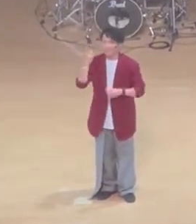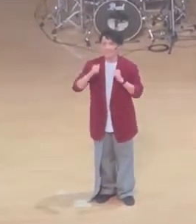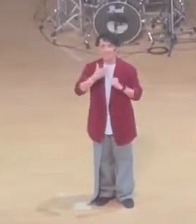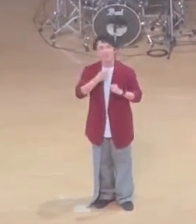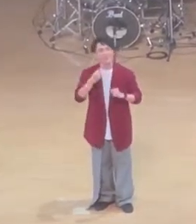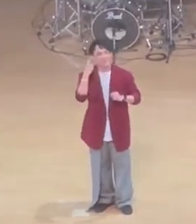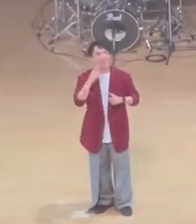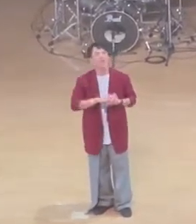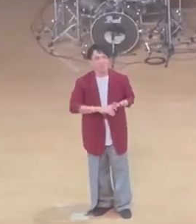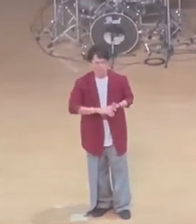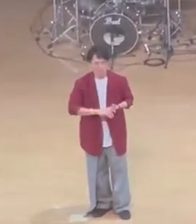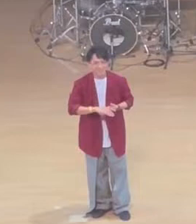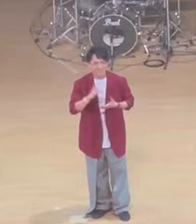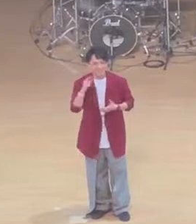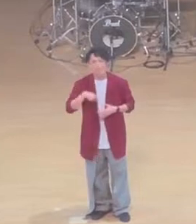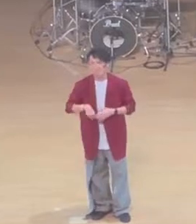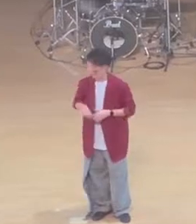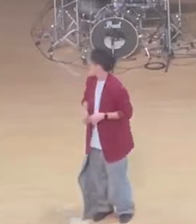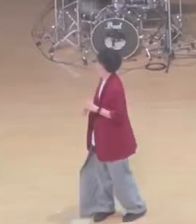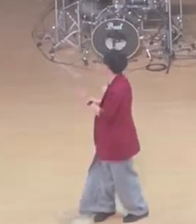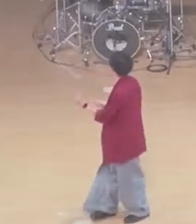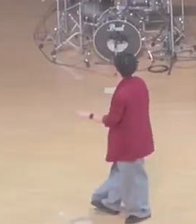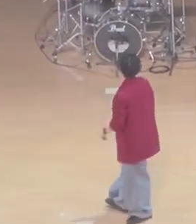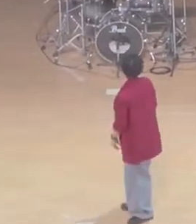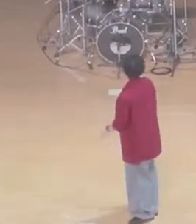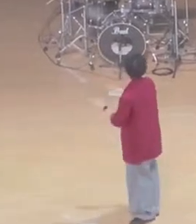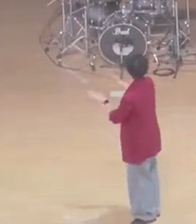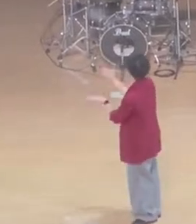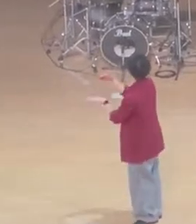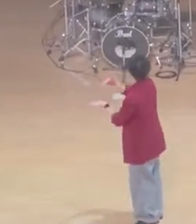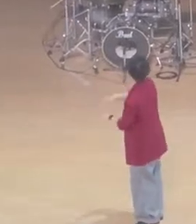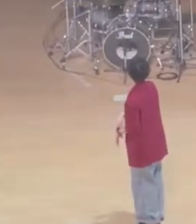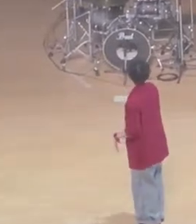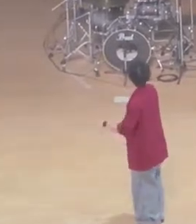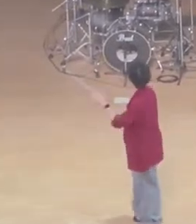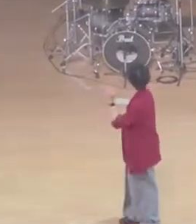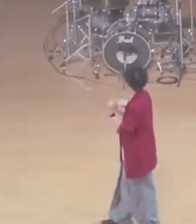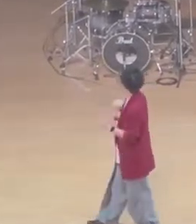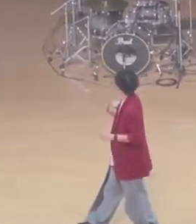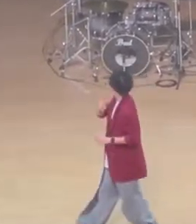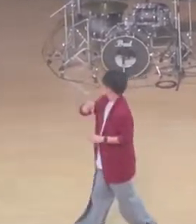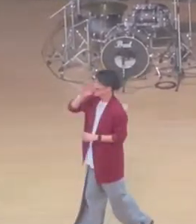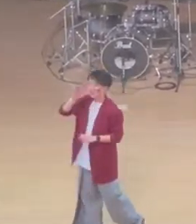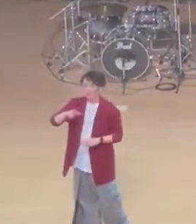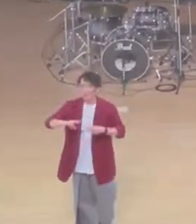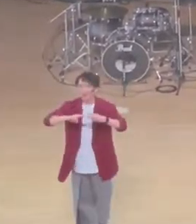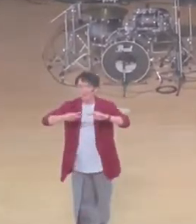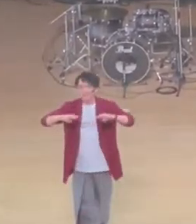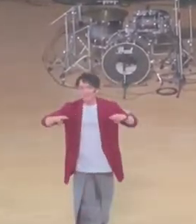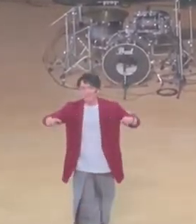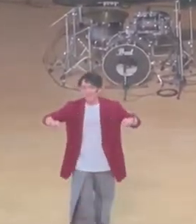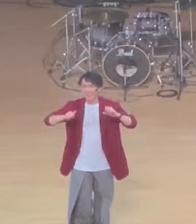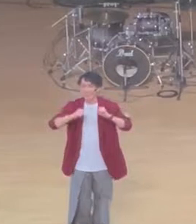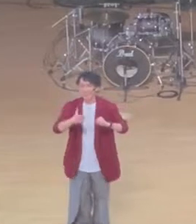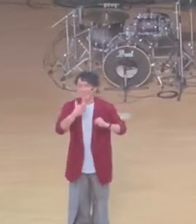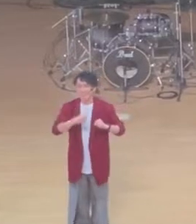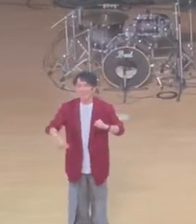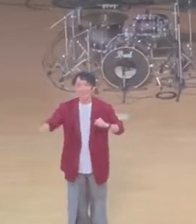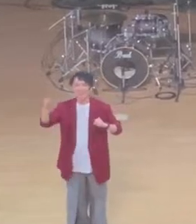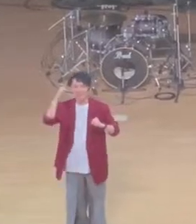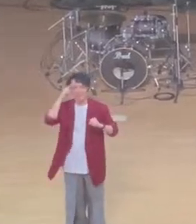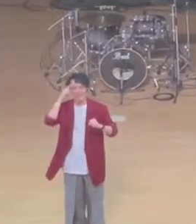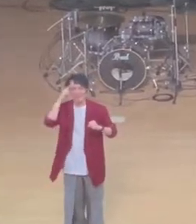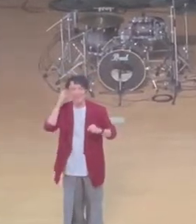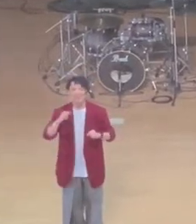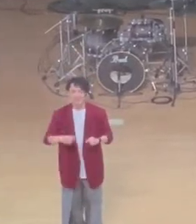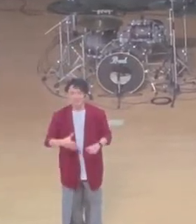つけてやってほしいなと思います。そんな時間にしましょう。ではじゃあ今からですね、体と指文字のストレッチをやっていきたいと